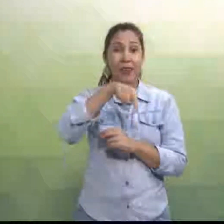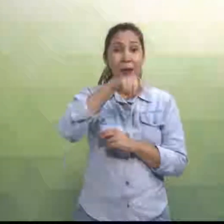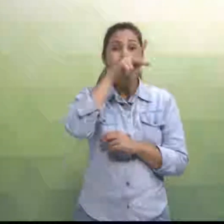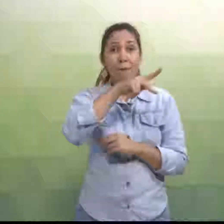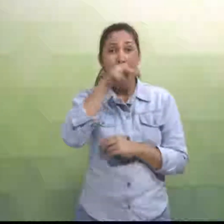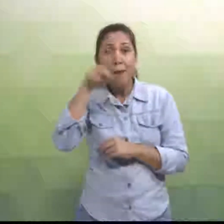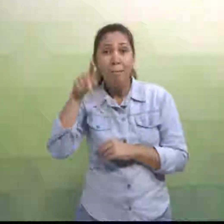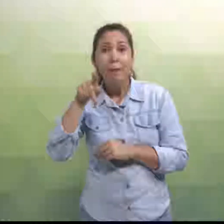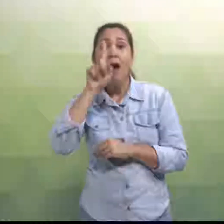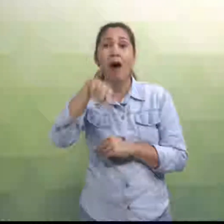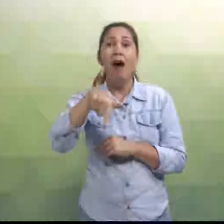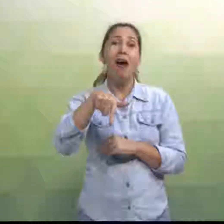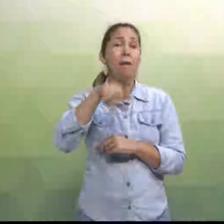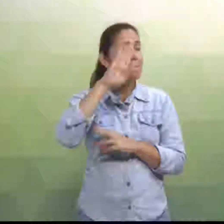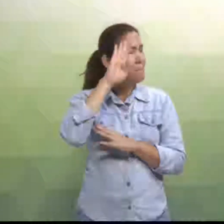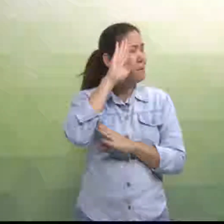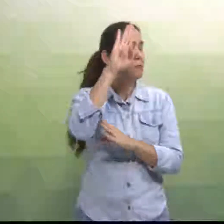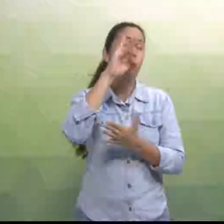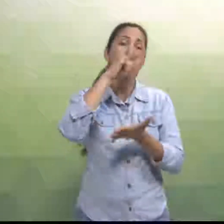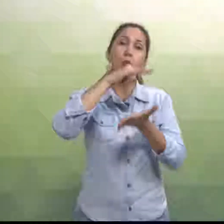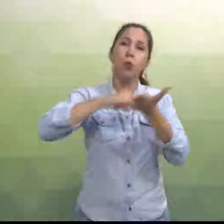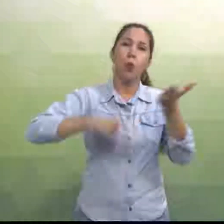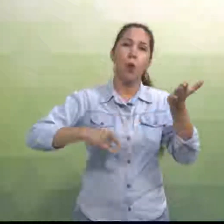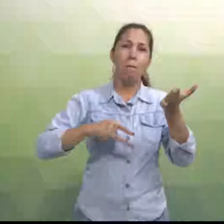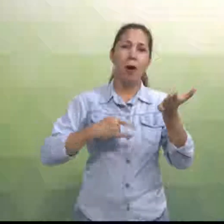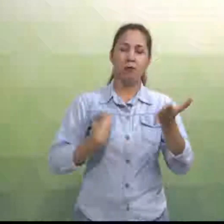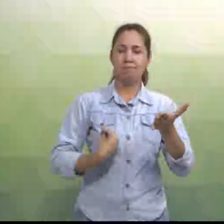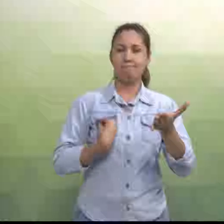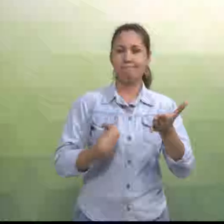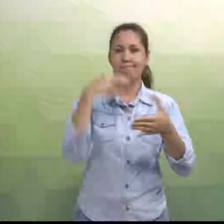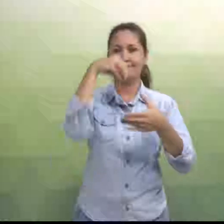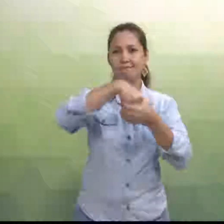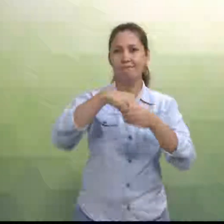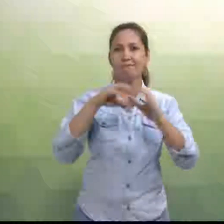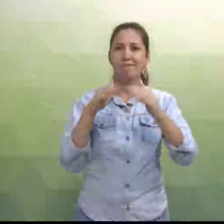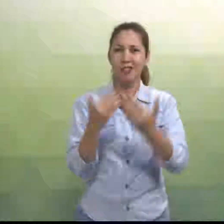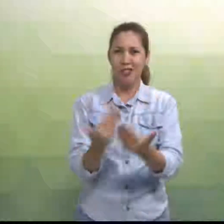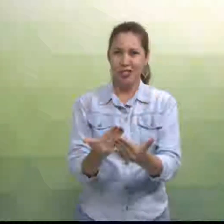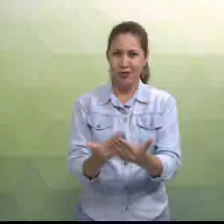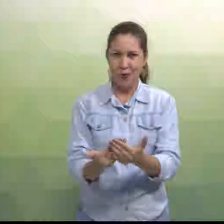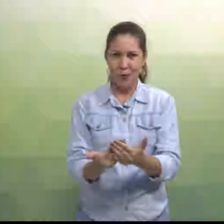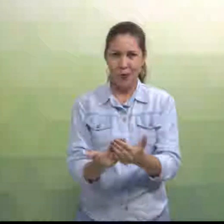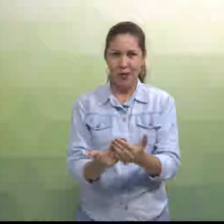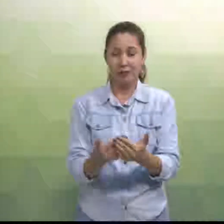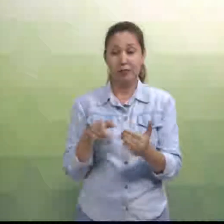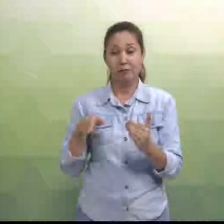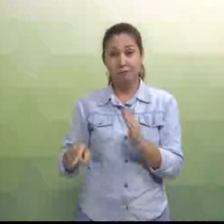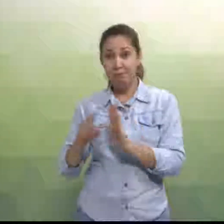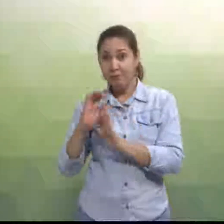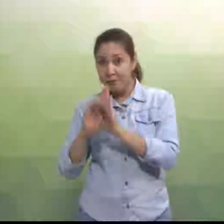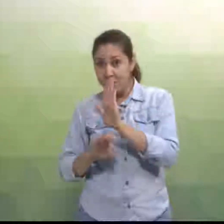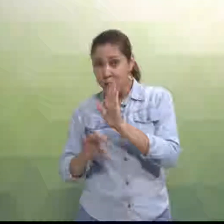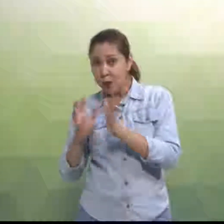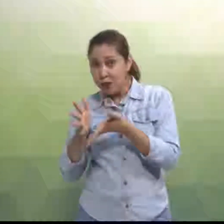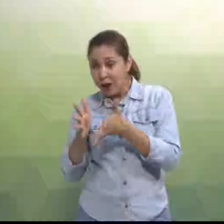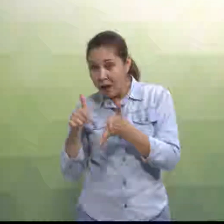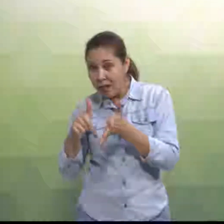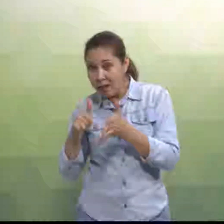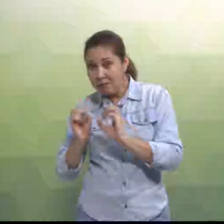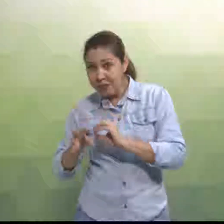O projeto político-pedagógico é o documento mais importante da escola. Se no currículo tem a língua brasileira de sinais, o